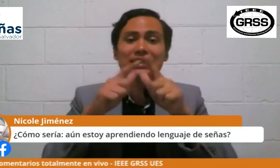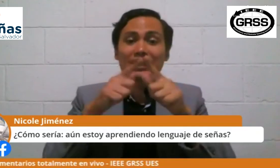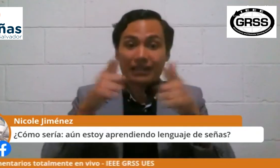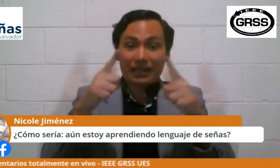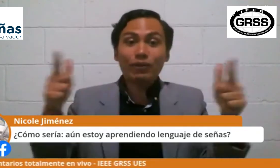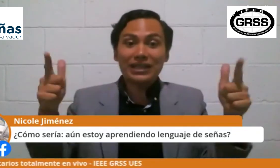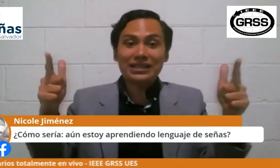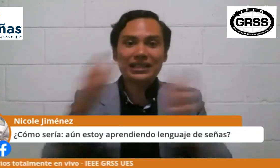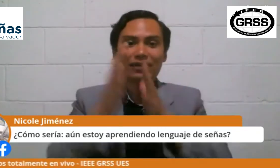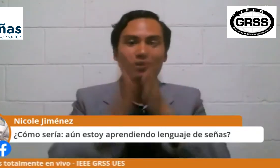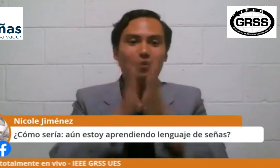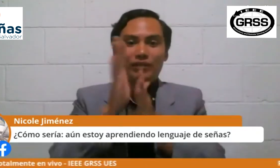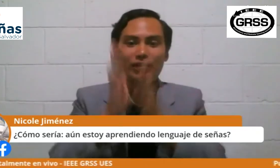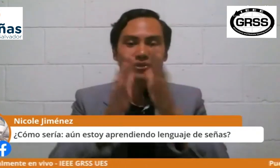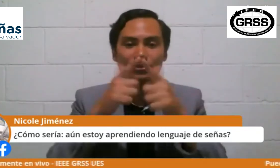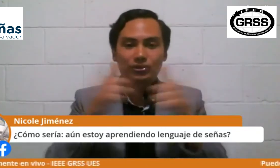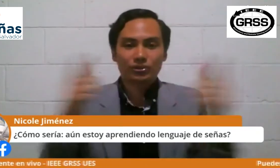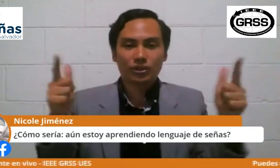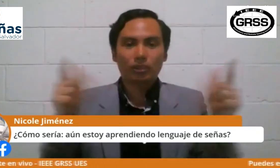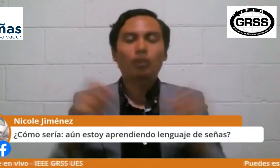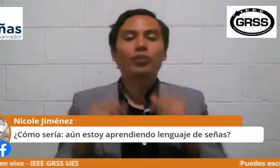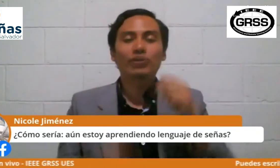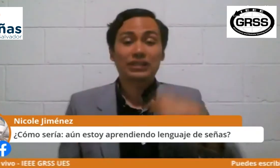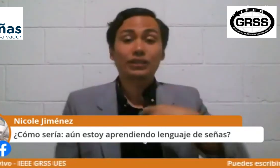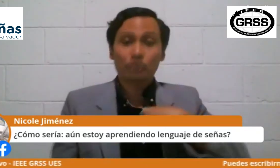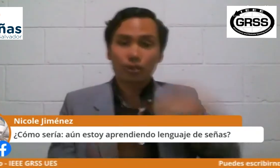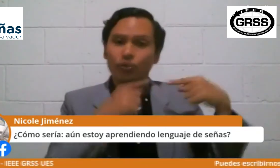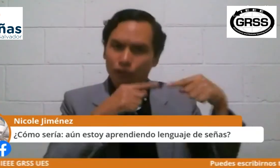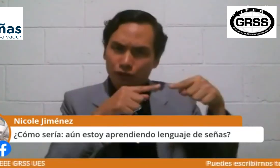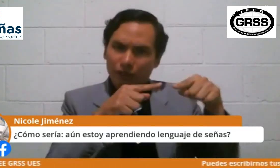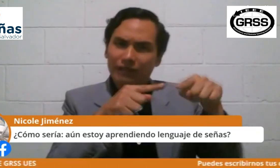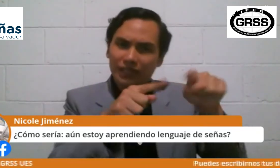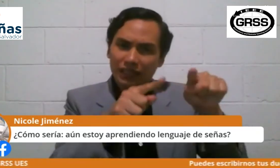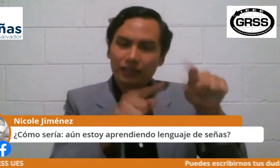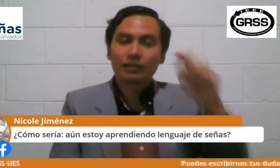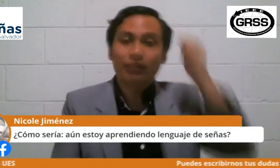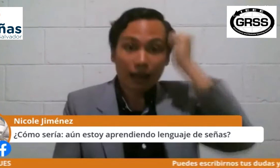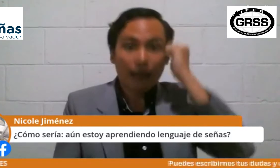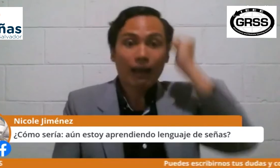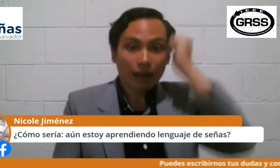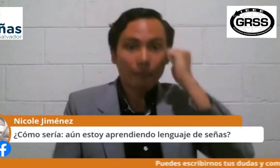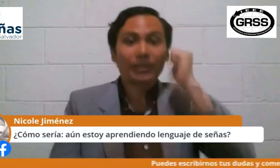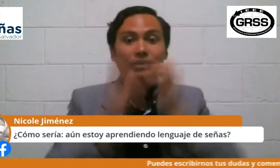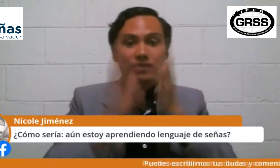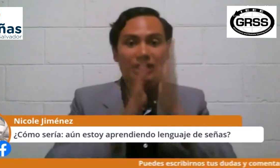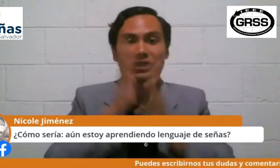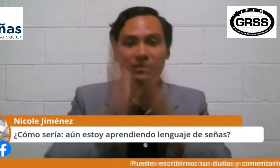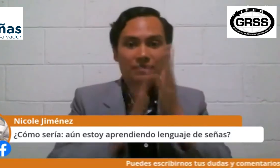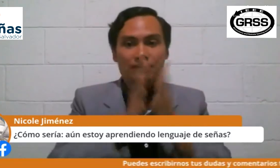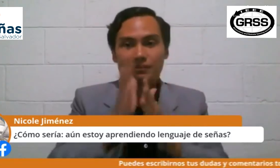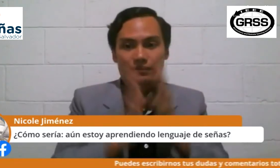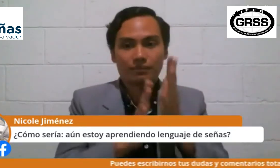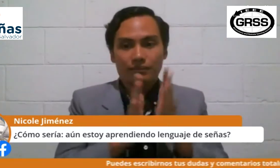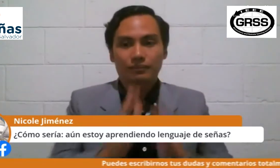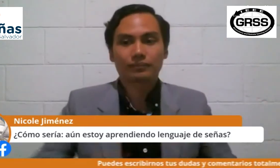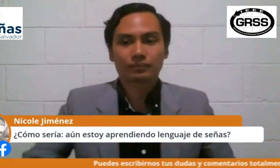puede decir lengua de señas como lo vimos. O puedo decir yo todavía aprendo